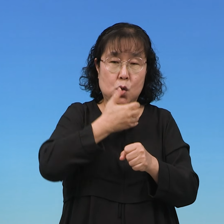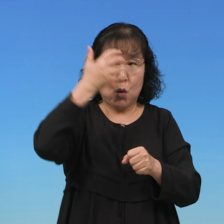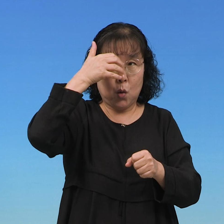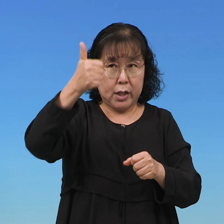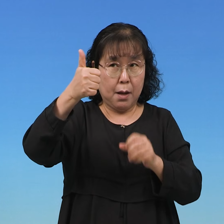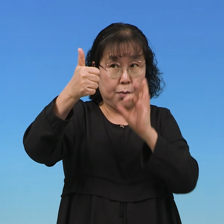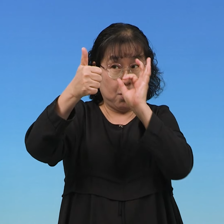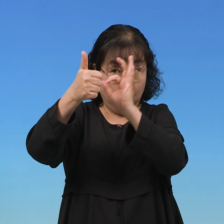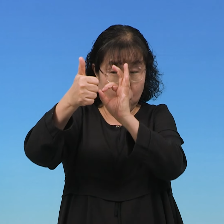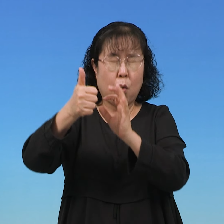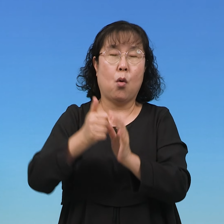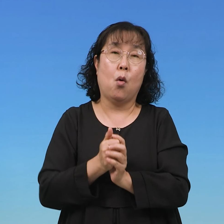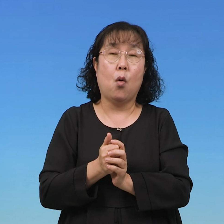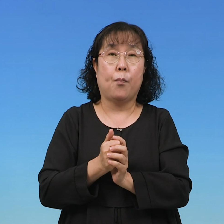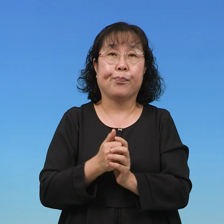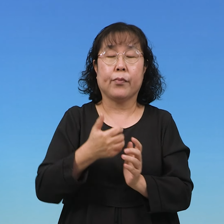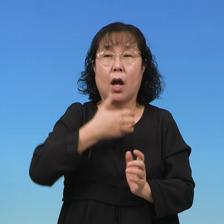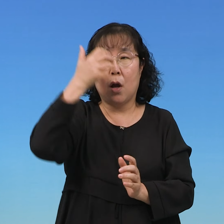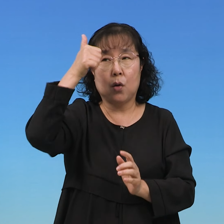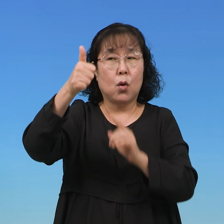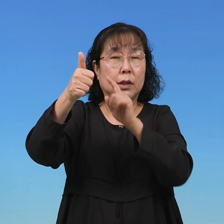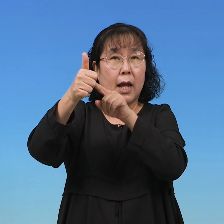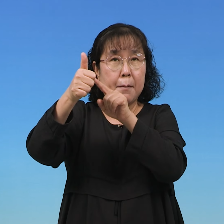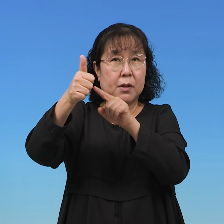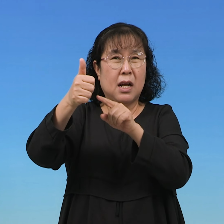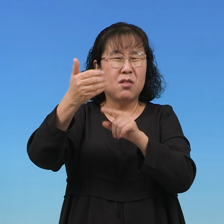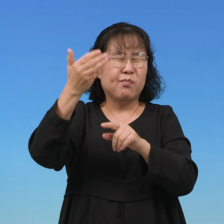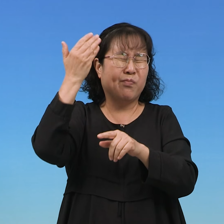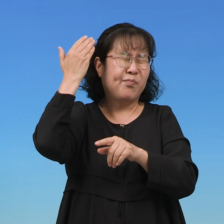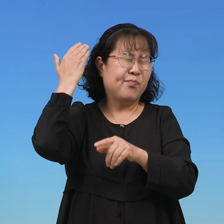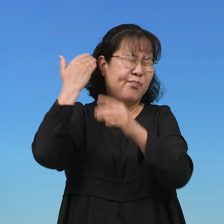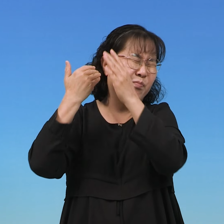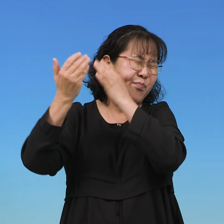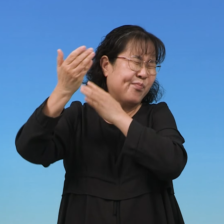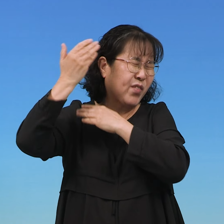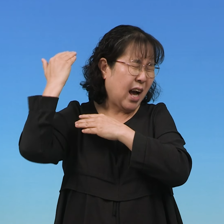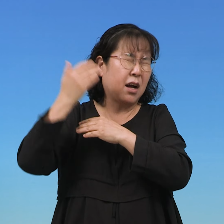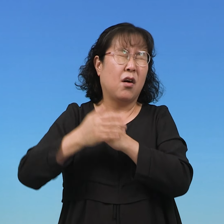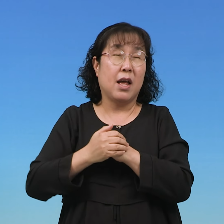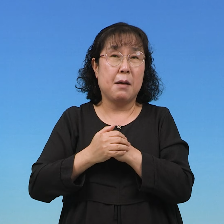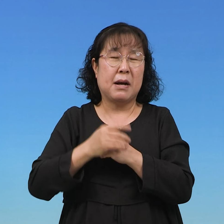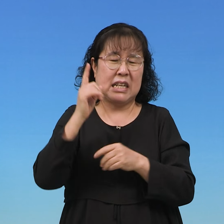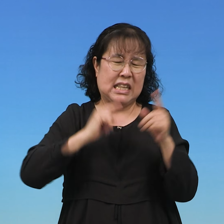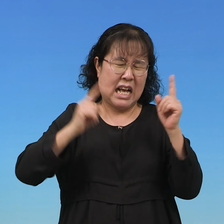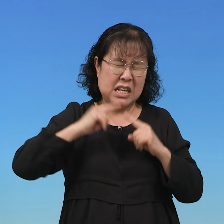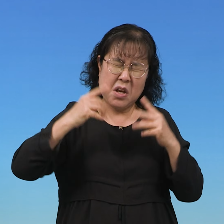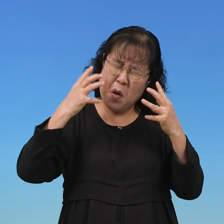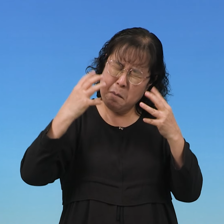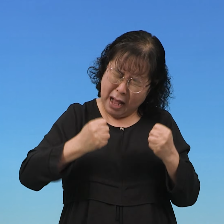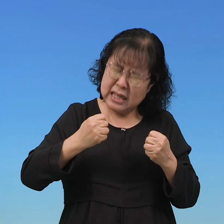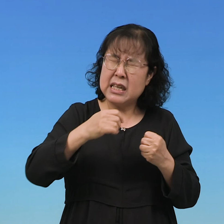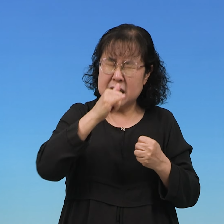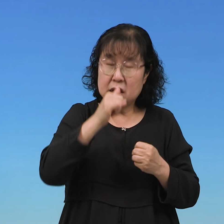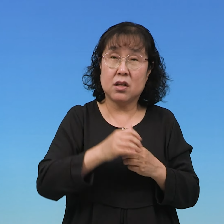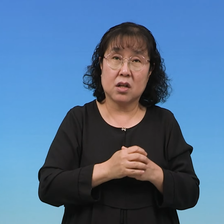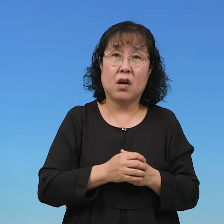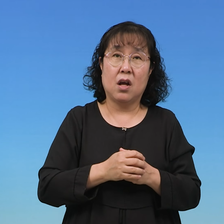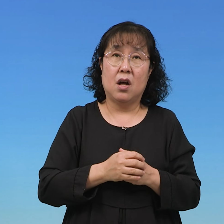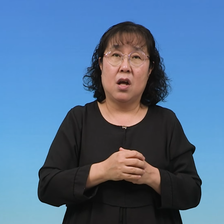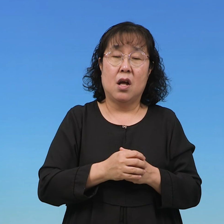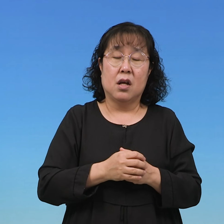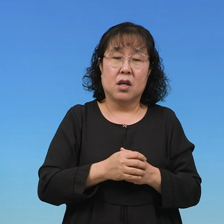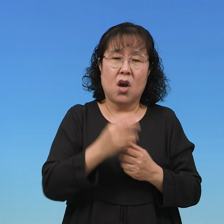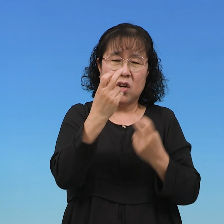보면서 요셉이 그 엄청난 그 과거에 상처가 많았을 거 아닙니까? 형제들에게 살해